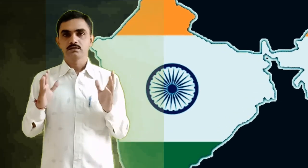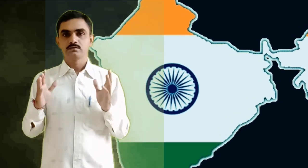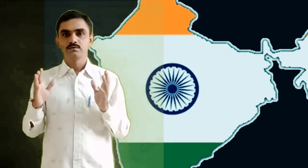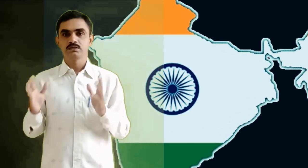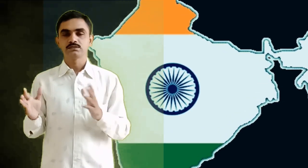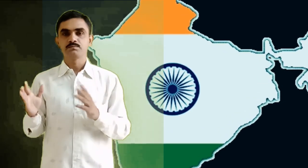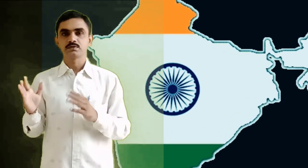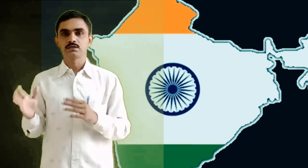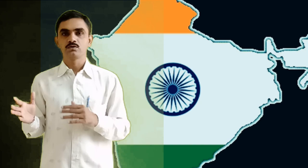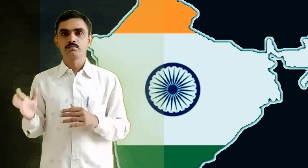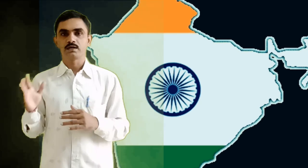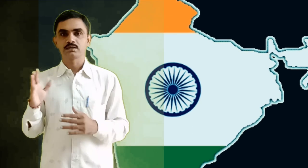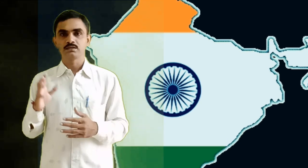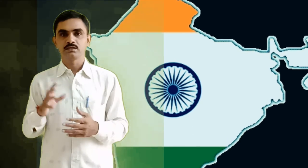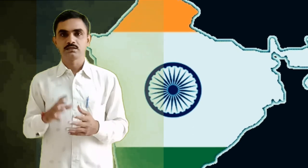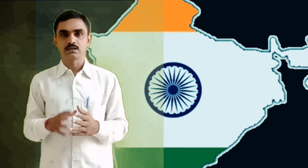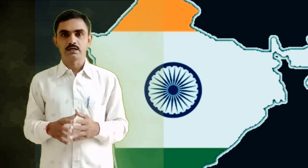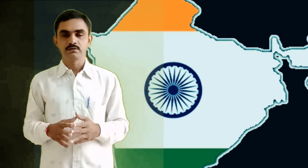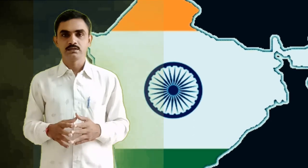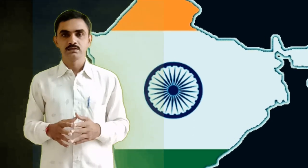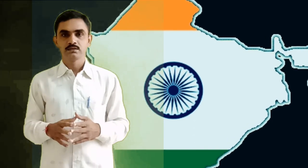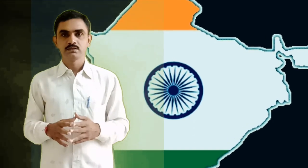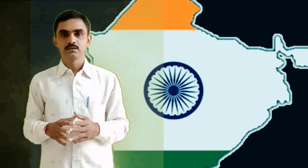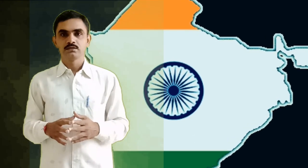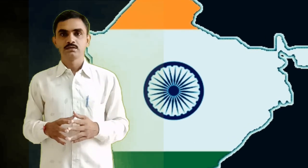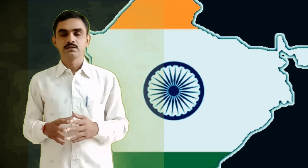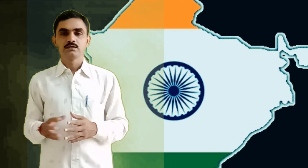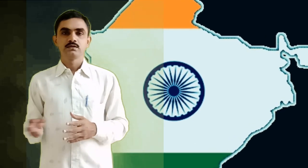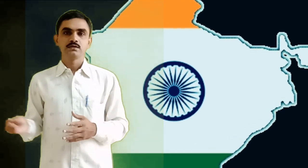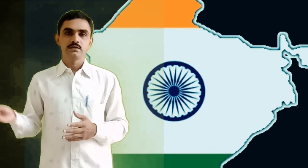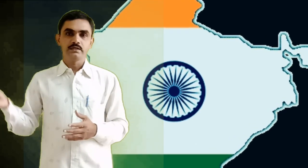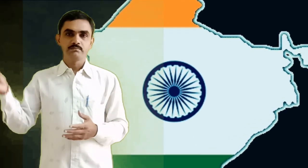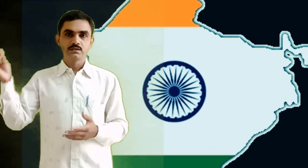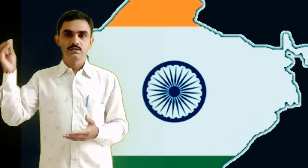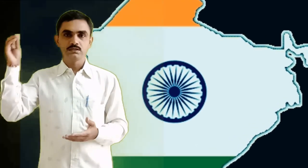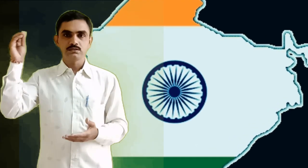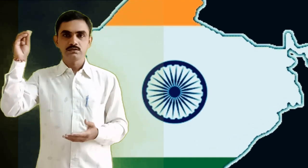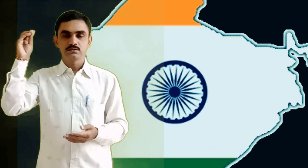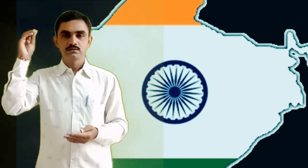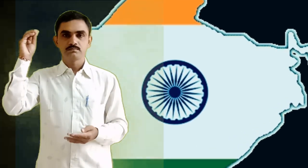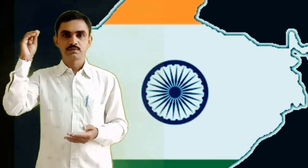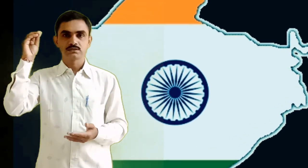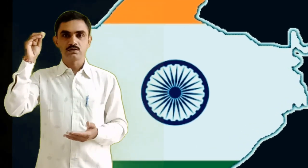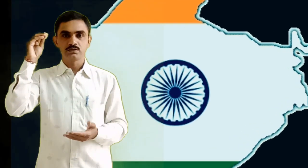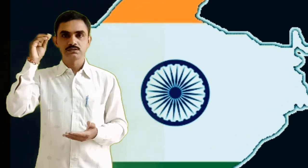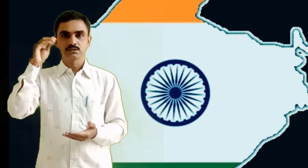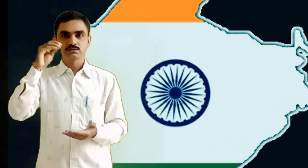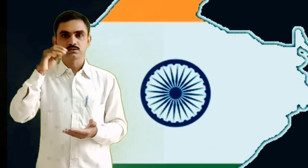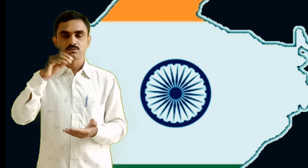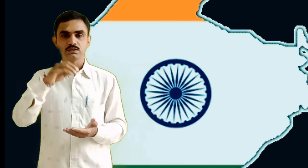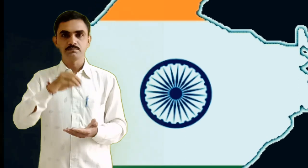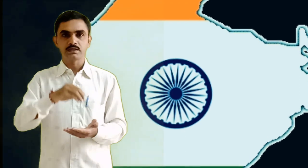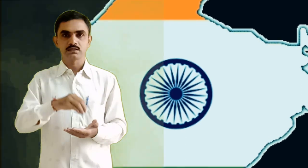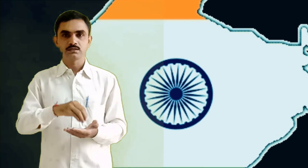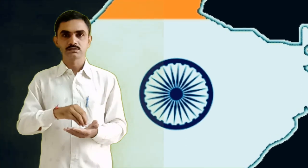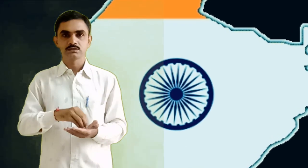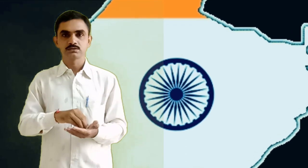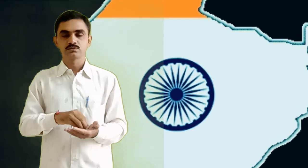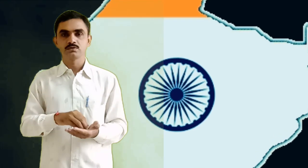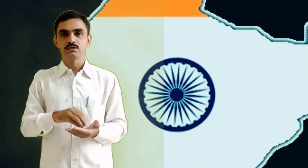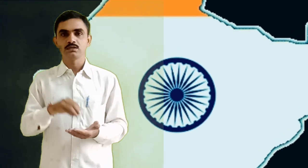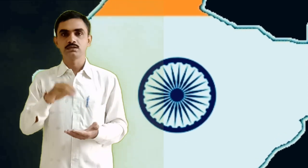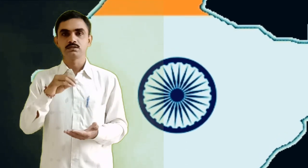अनेक विदेशी प्रजाओ भारतनी अंदर आवी ए बधी ज प्रजाओनी संस्कृति